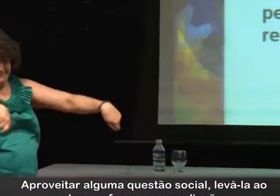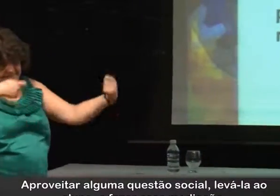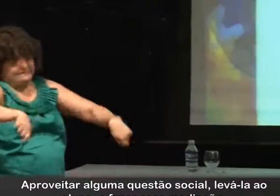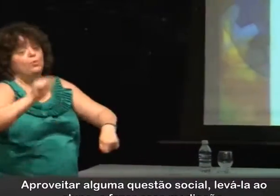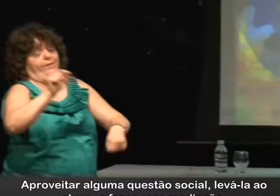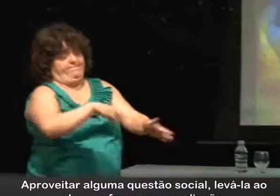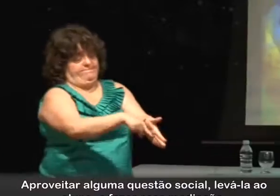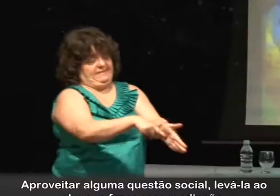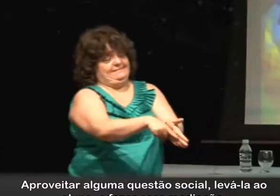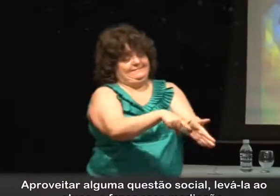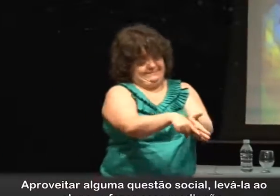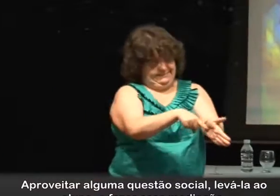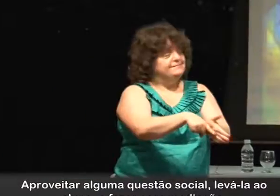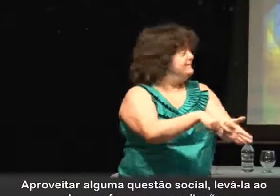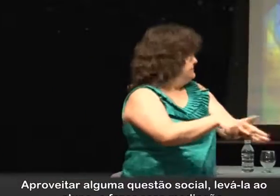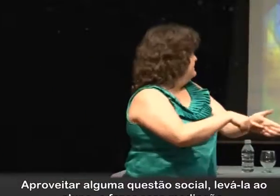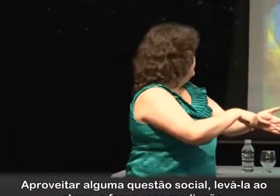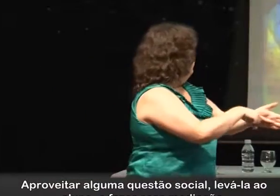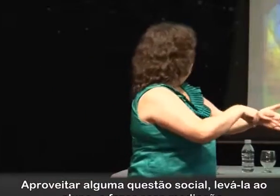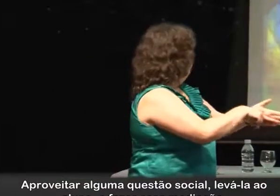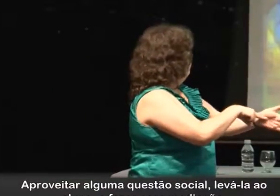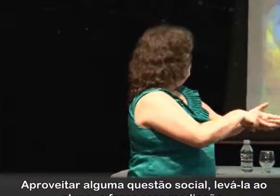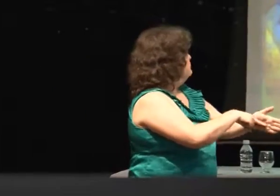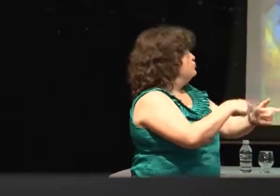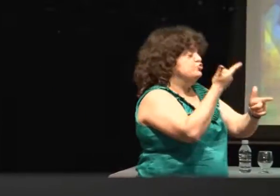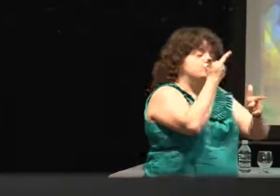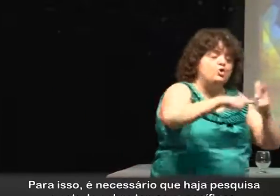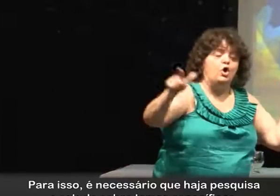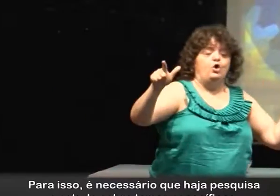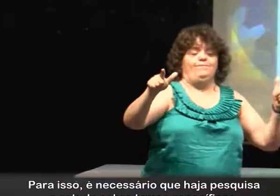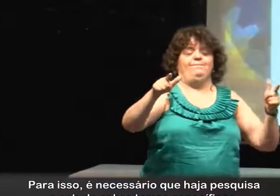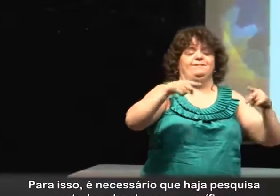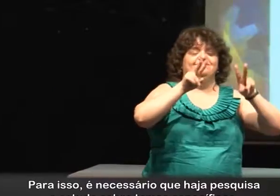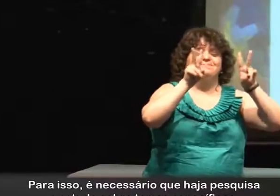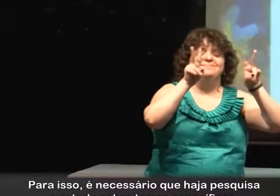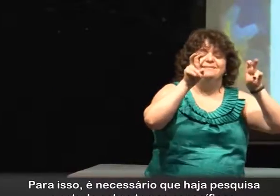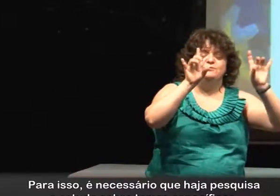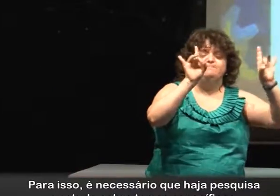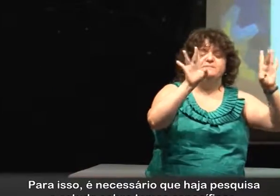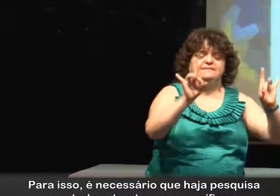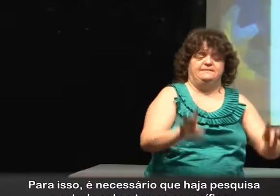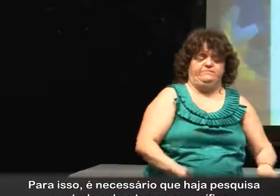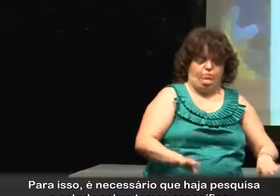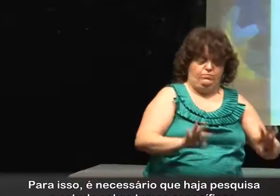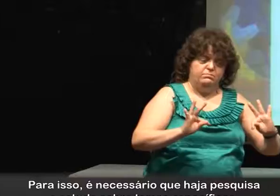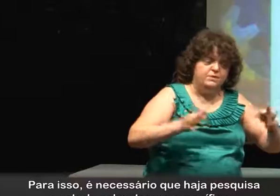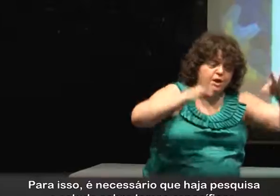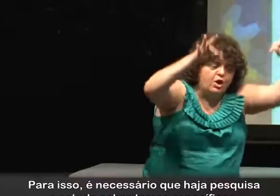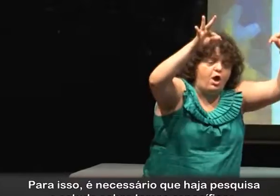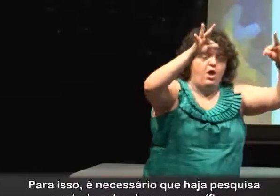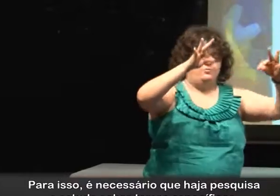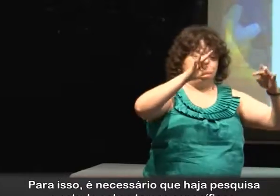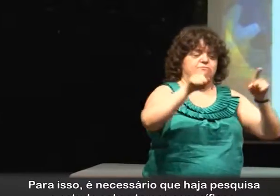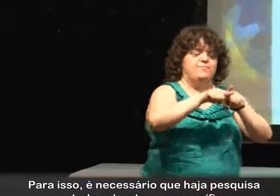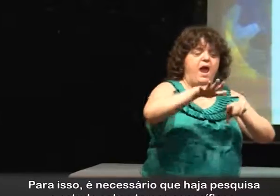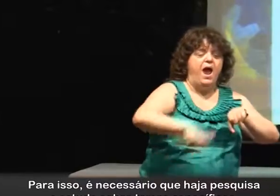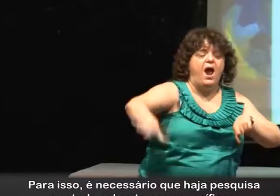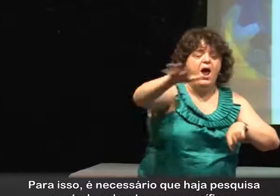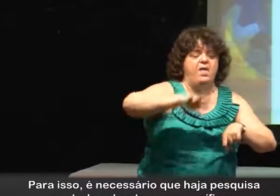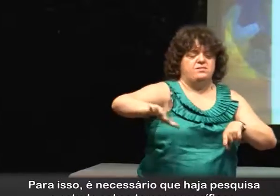levar para o aluno e fazer essa mediação. Para isso, é necessário que haja pesquisa e estudo sobre